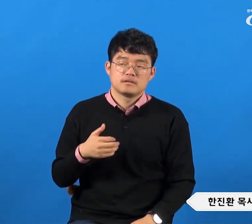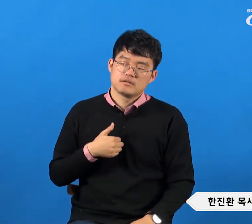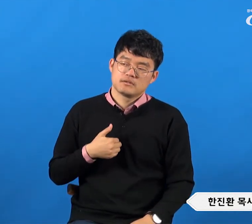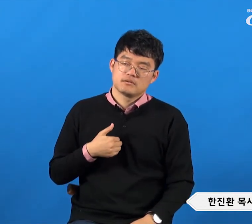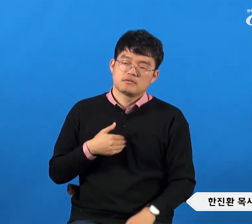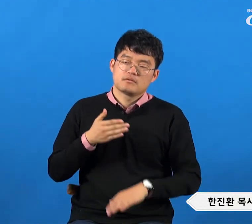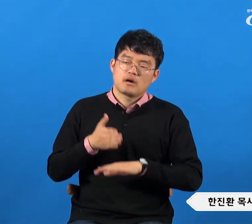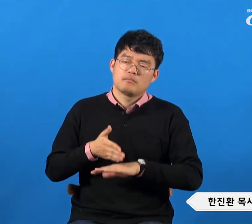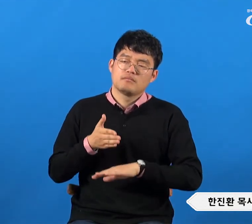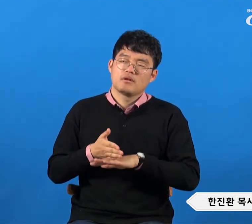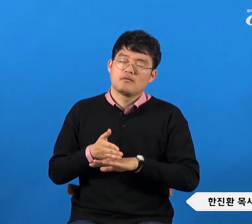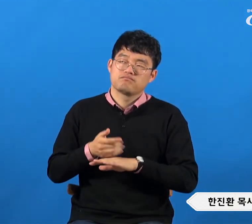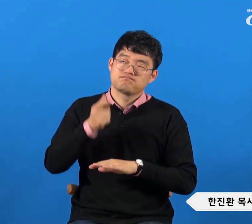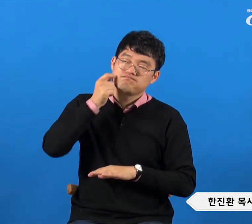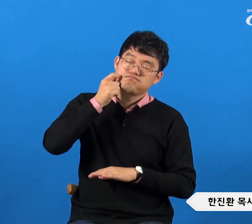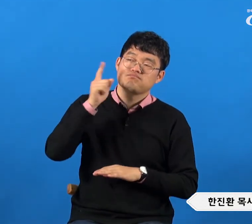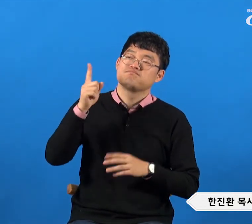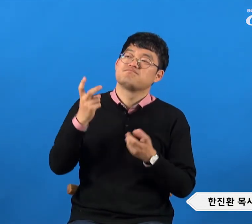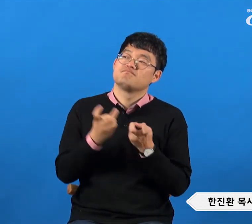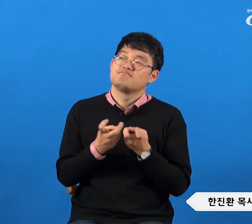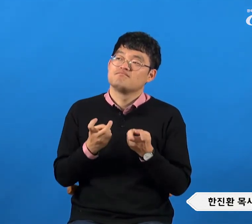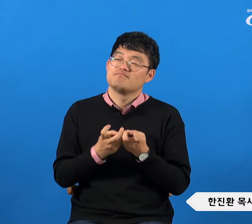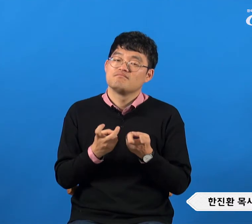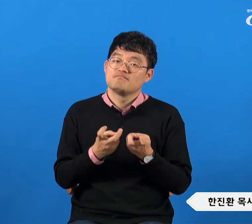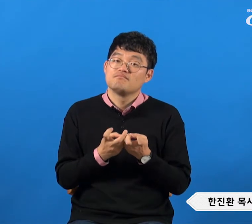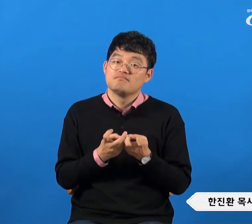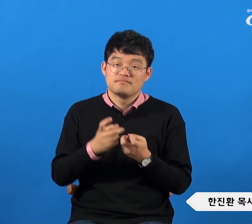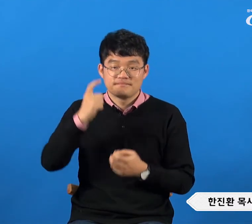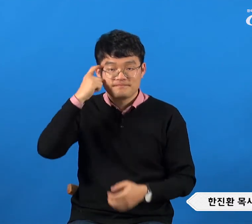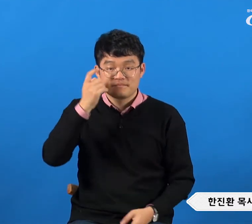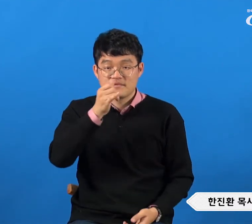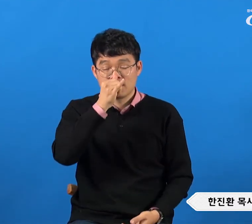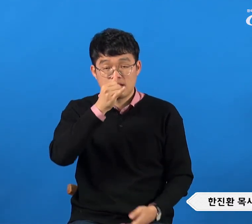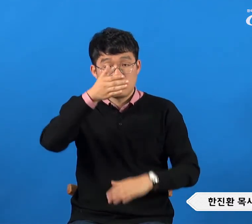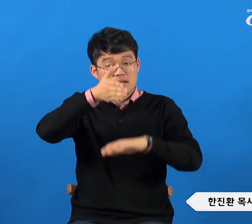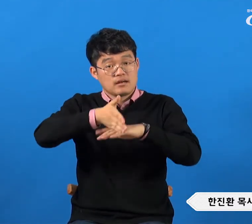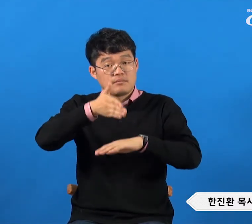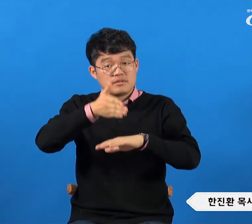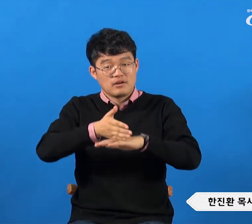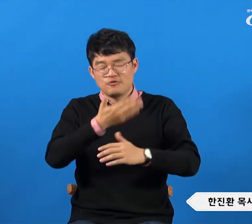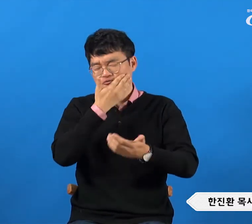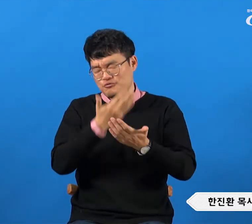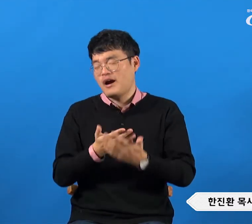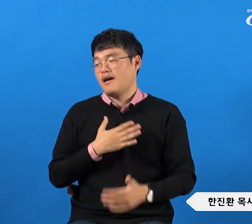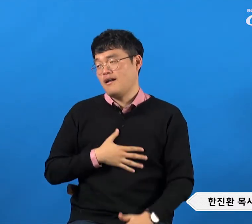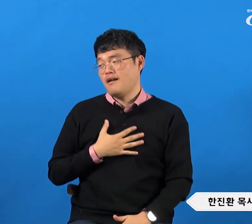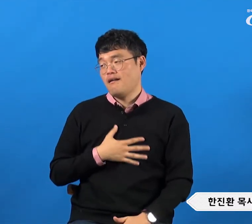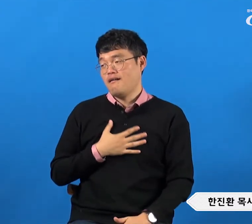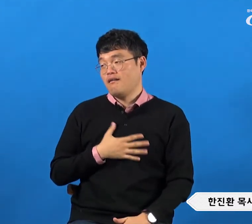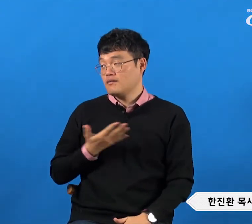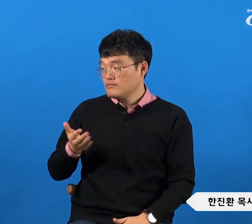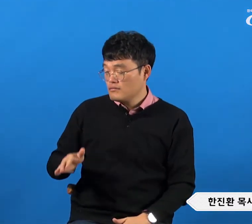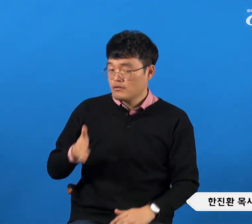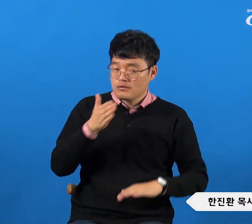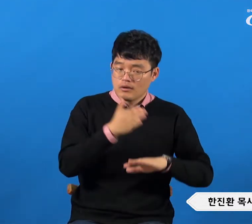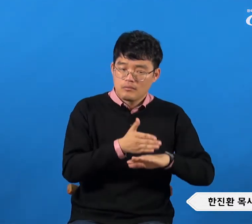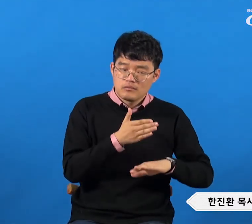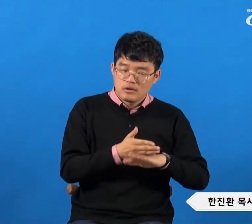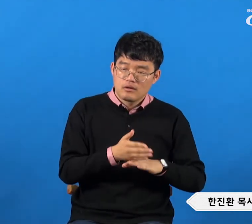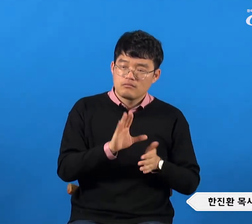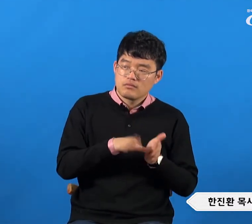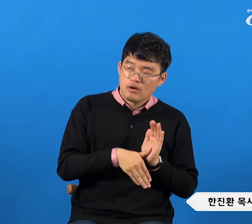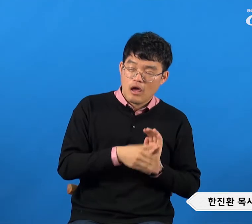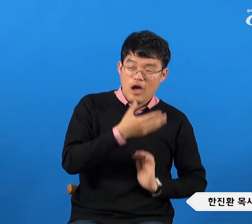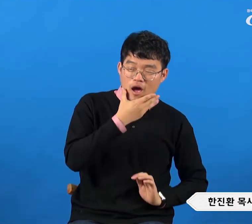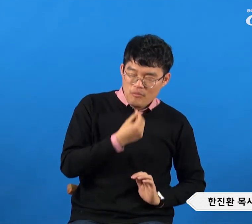어떻게 감사할 수 있느냐 하는 질문이 생깁니다. 감사가 중요하다는 것은 알겠는데,